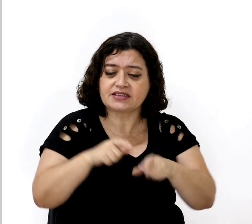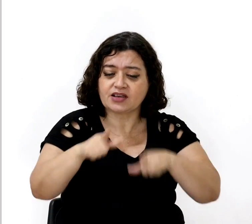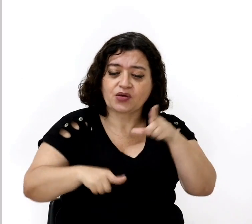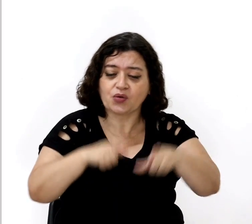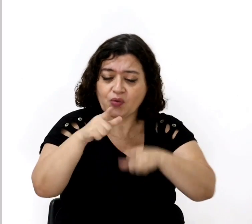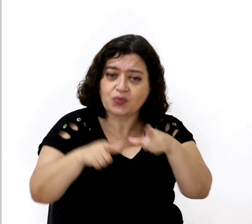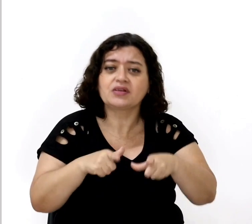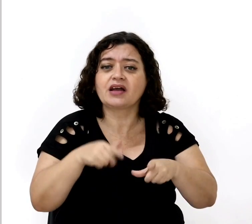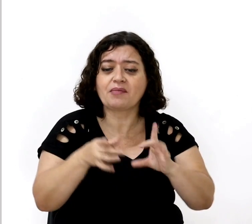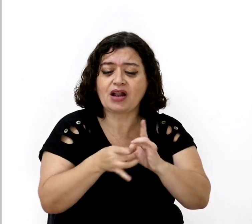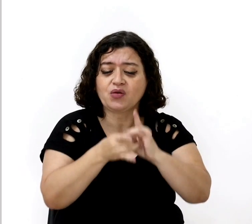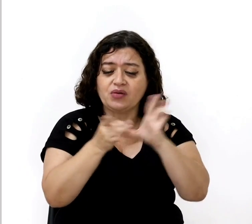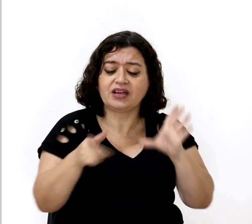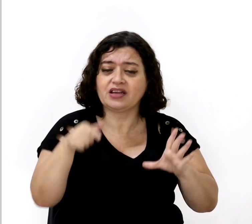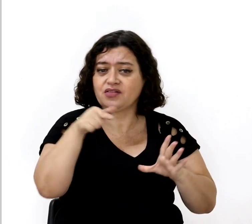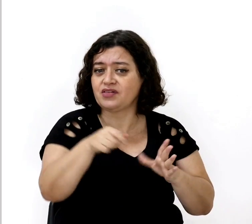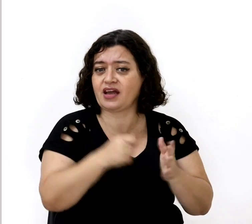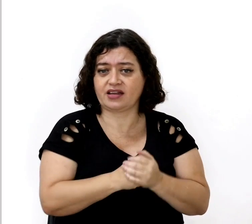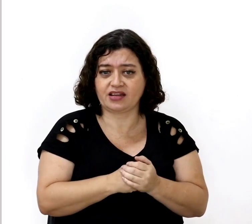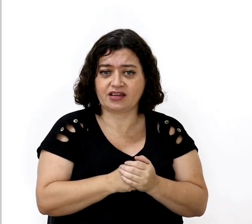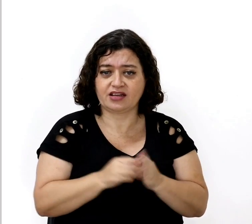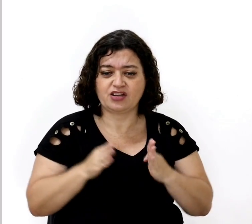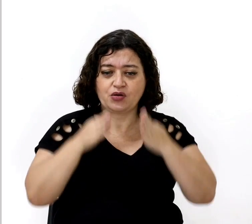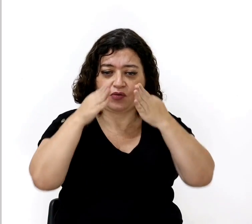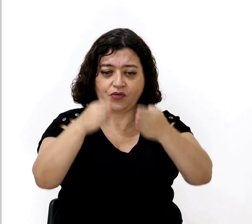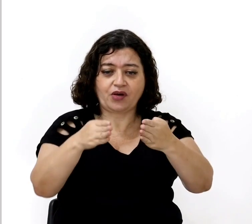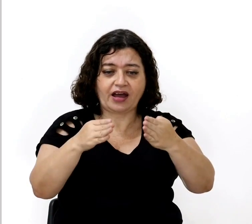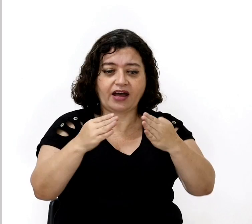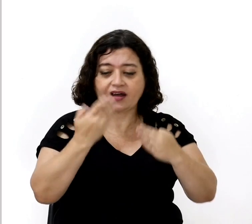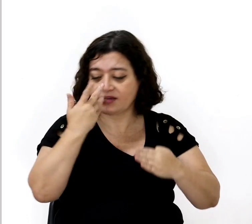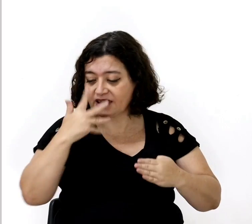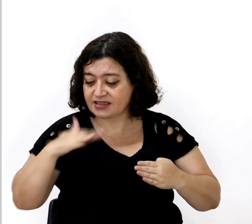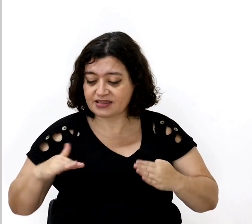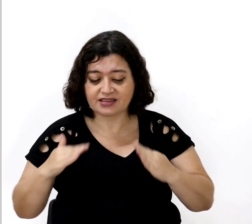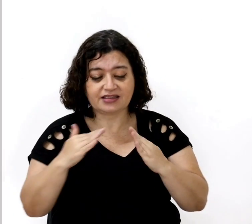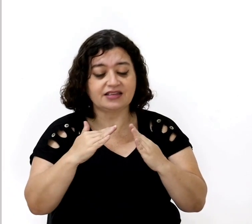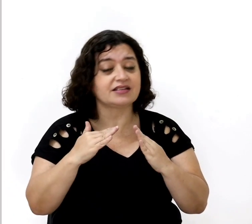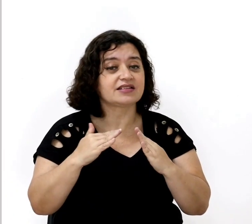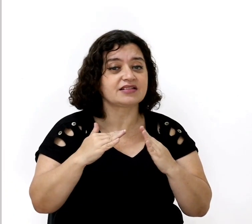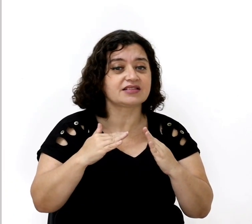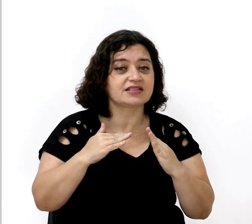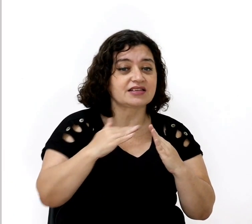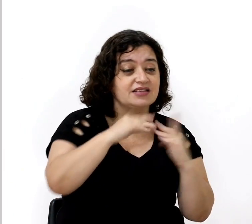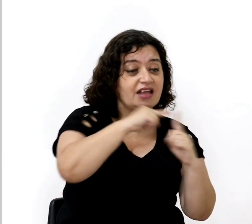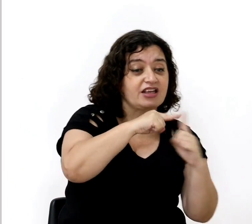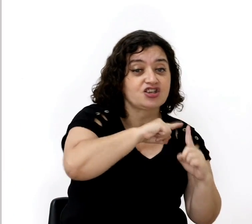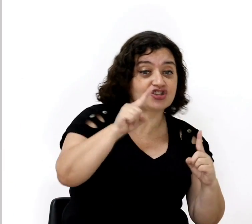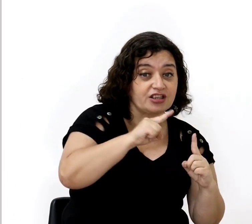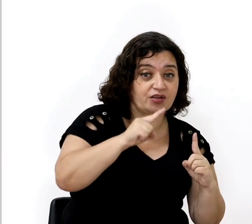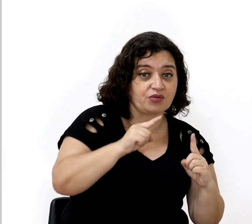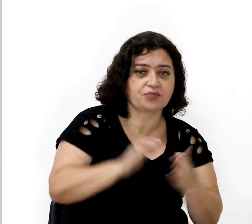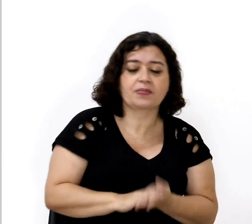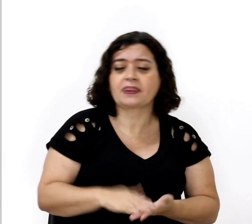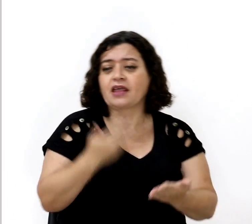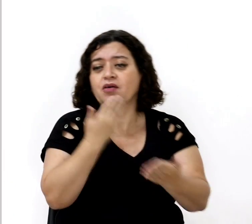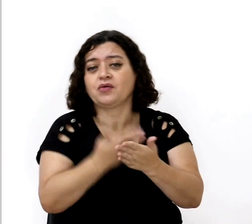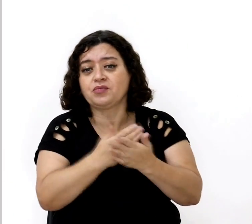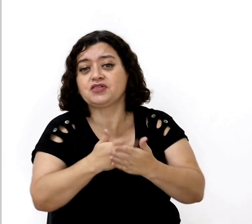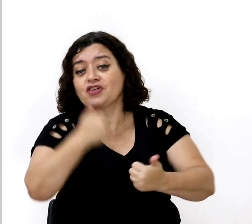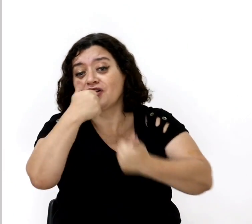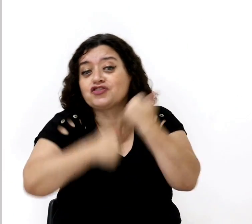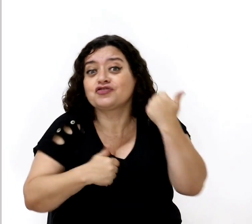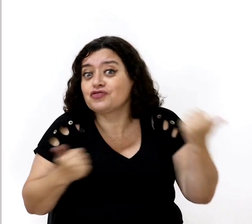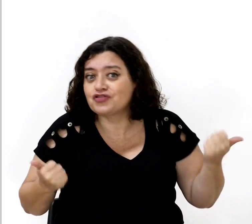um trabalho voluntário aqui na igreja e a gente não vai focar nas crianças da igreja, a gente vai focar em trabalhos de fora. Uma escola de